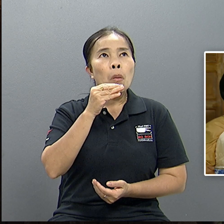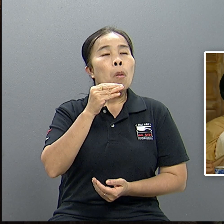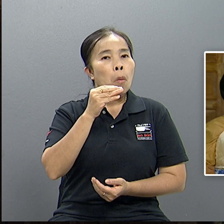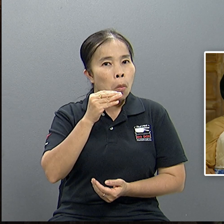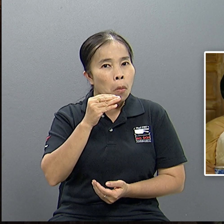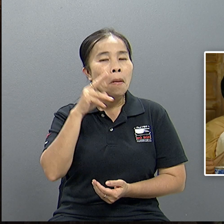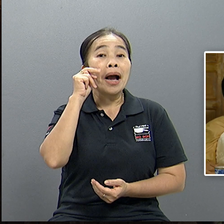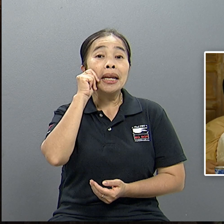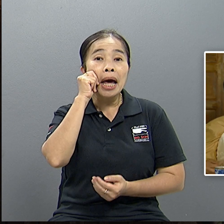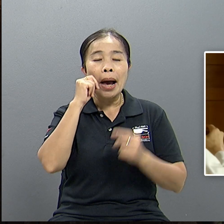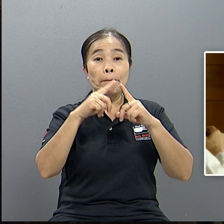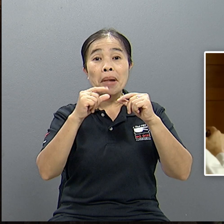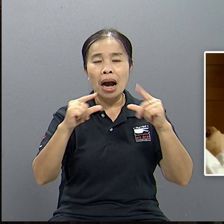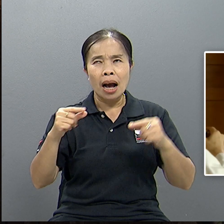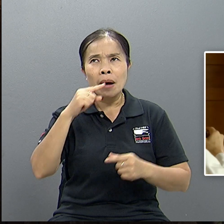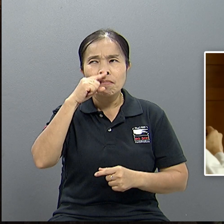ดีนะขอรับ